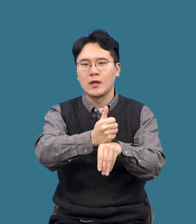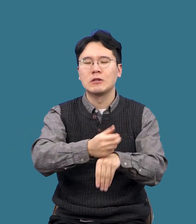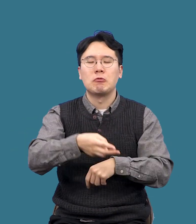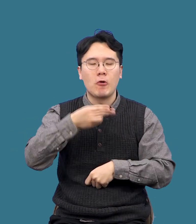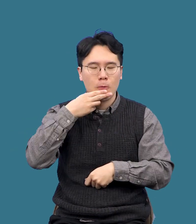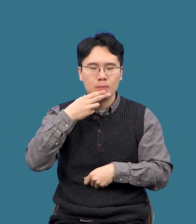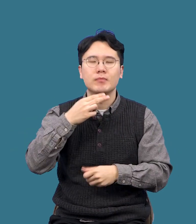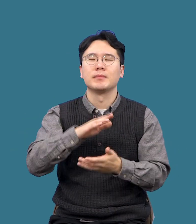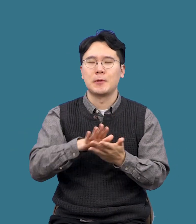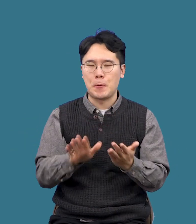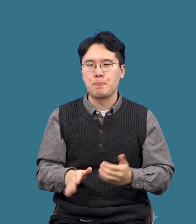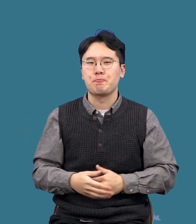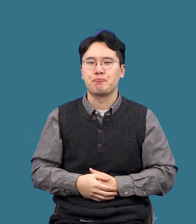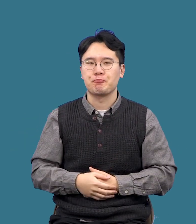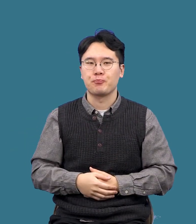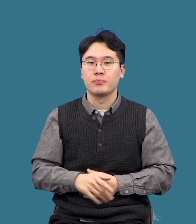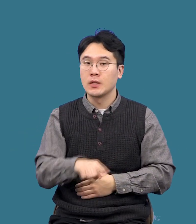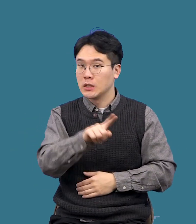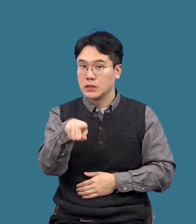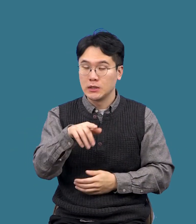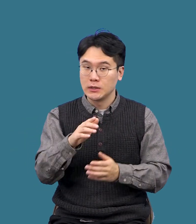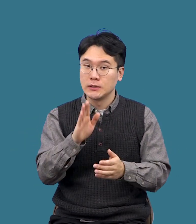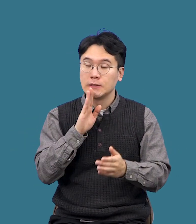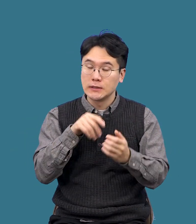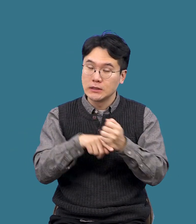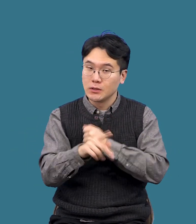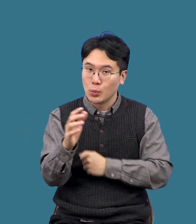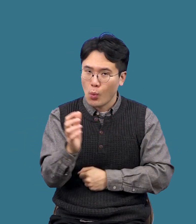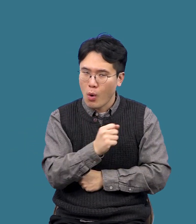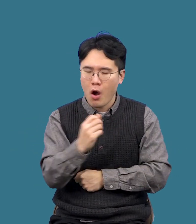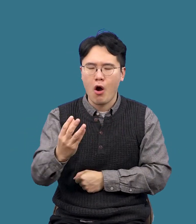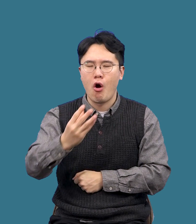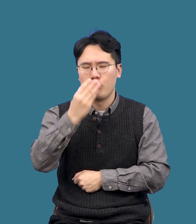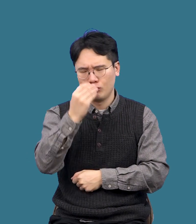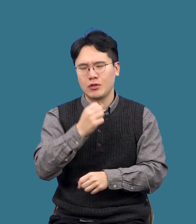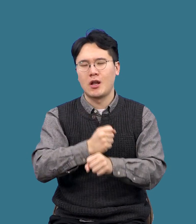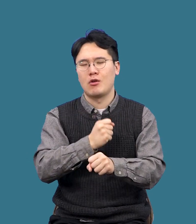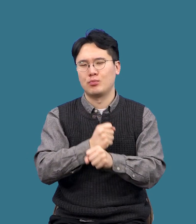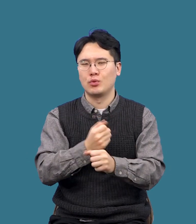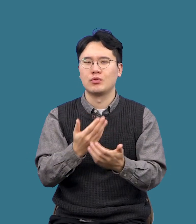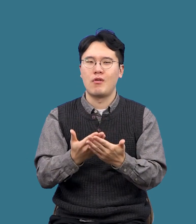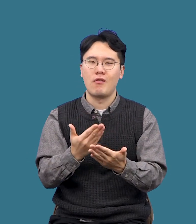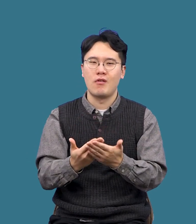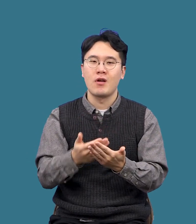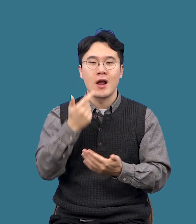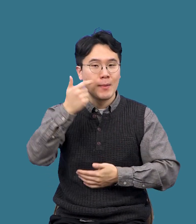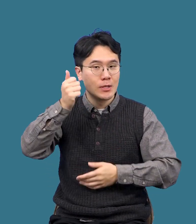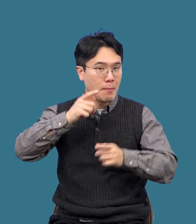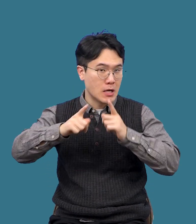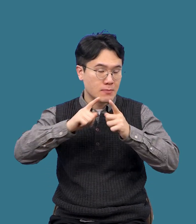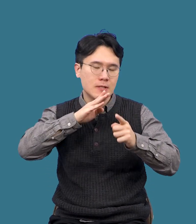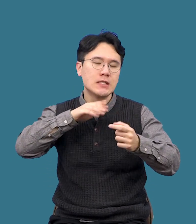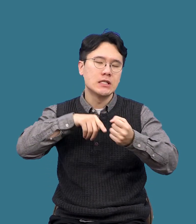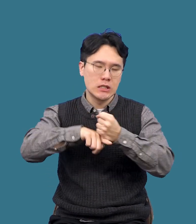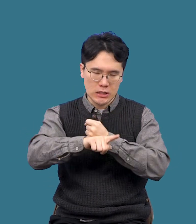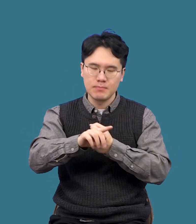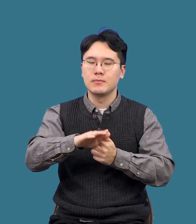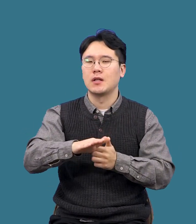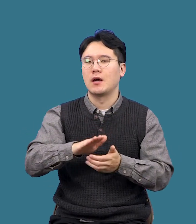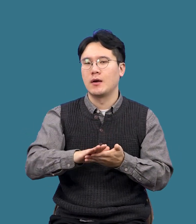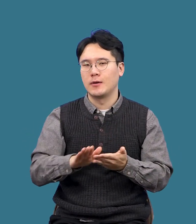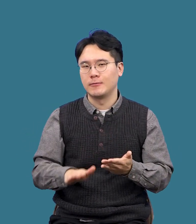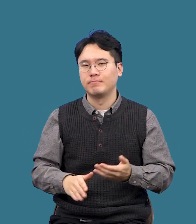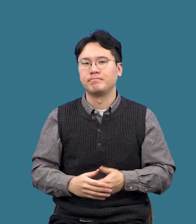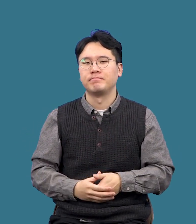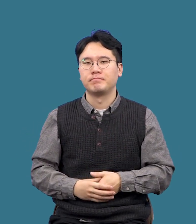아니하였사옵나이다. 그들을 진리로 거룩하게 하옵소서. 아버지의 말씀은 진리니이다.